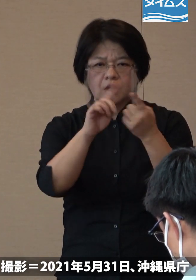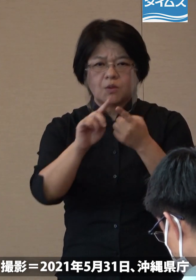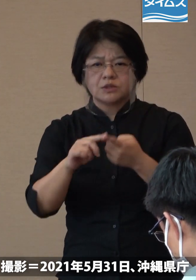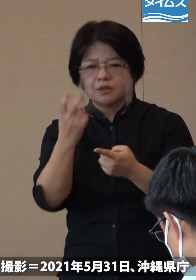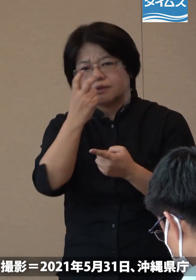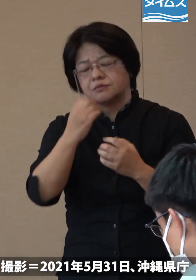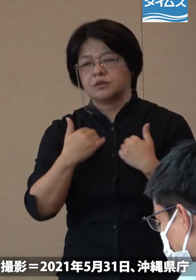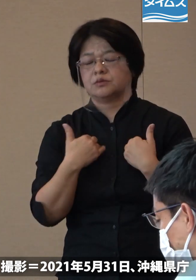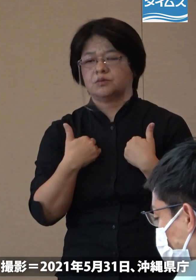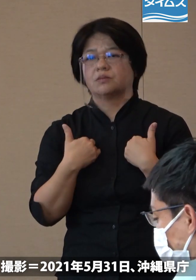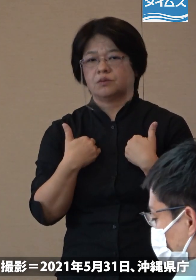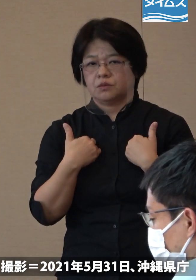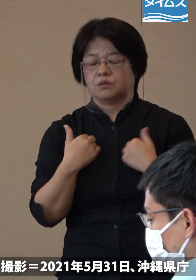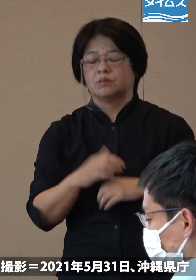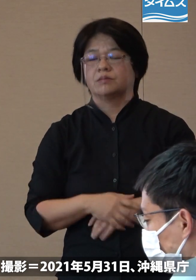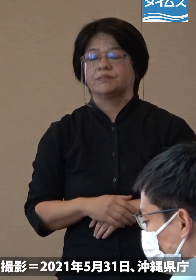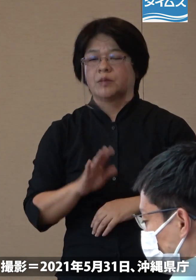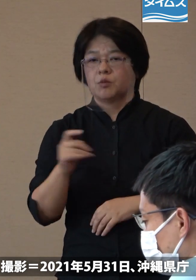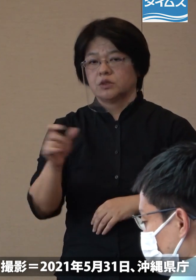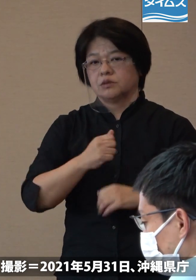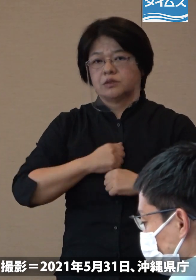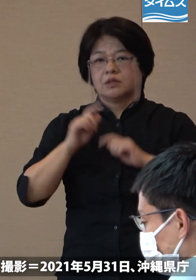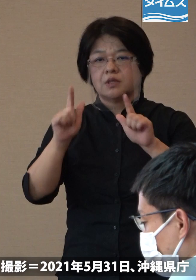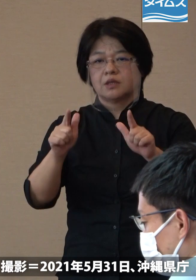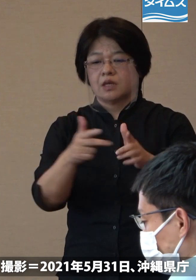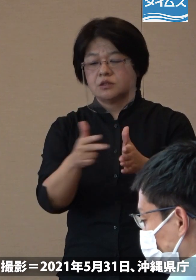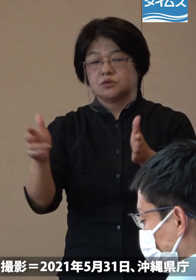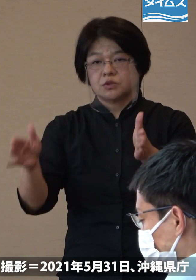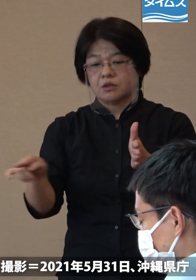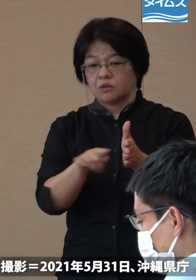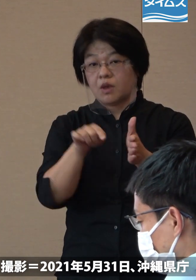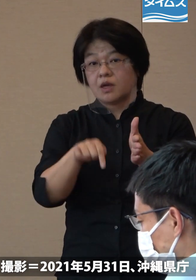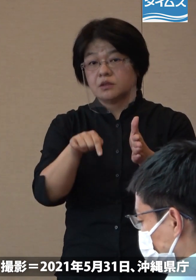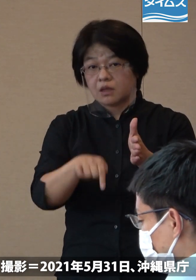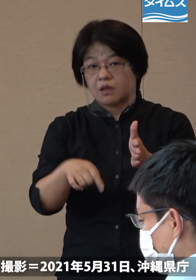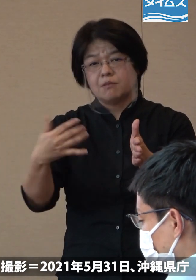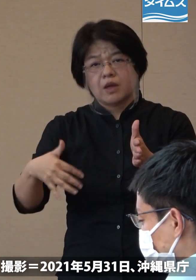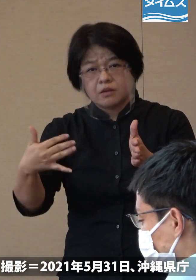しやはり緊急事態宣言から1週間が経ってまだずっと、